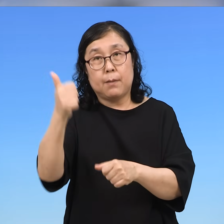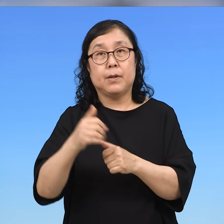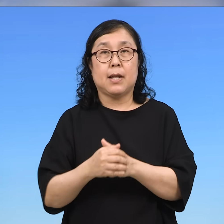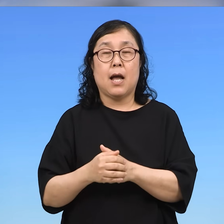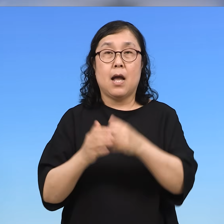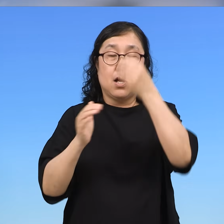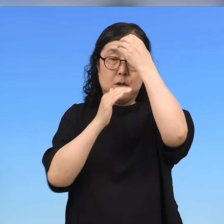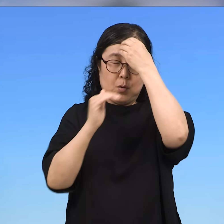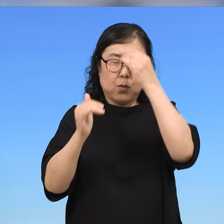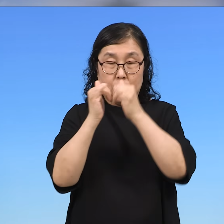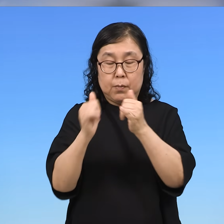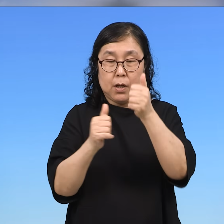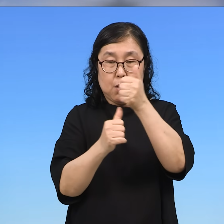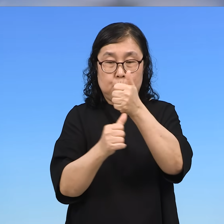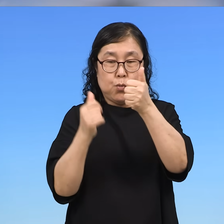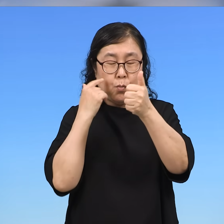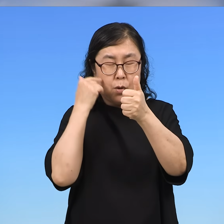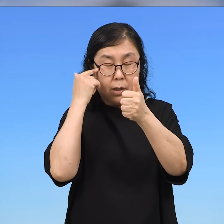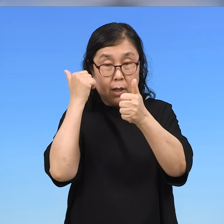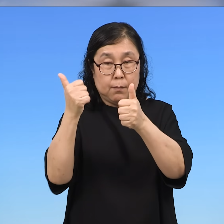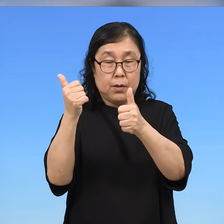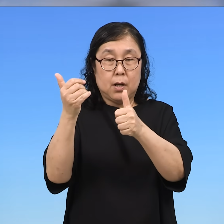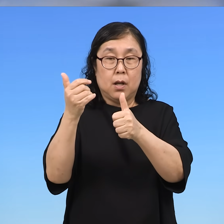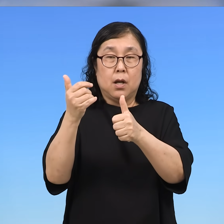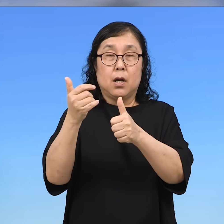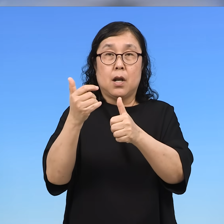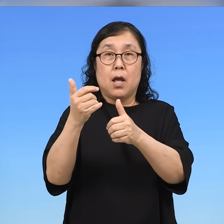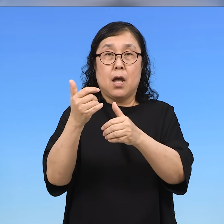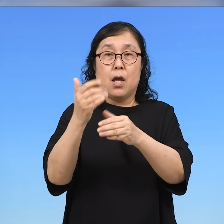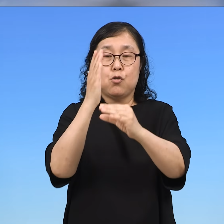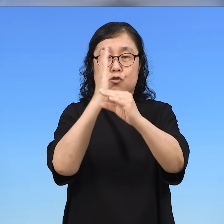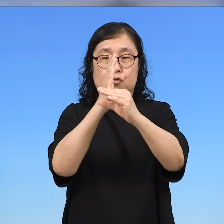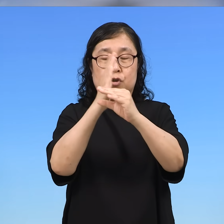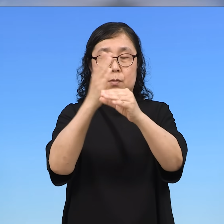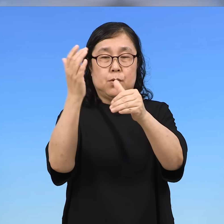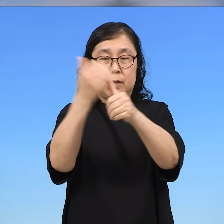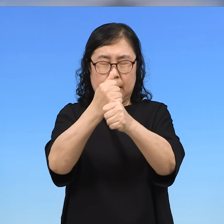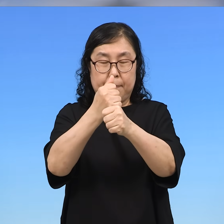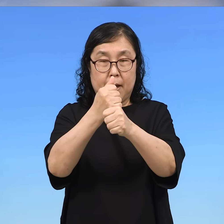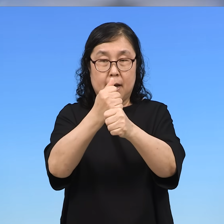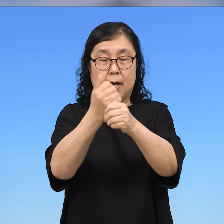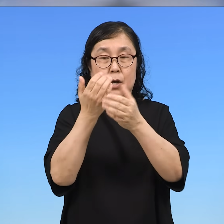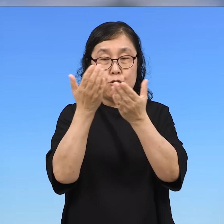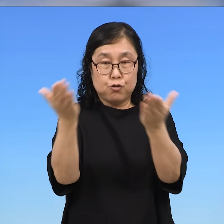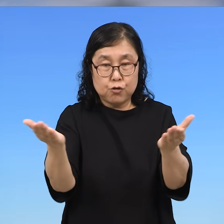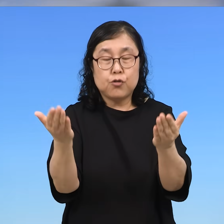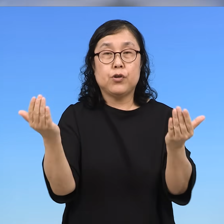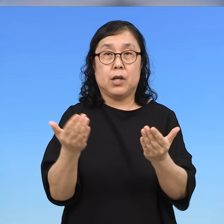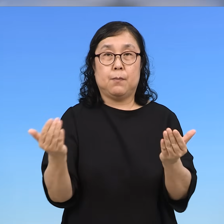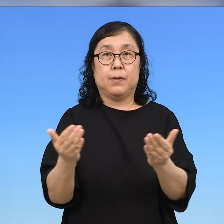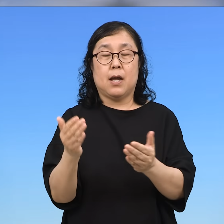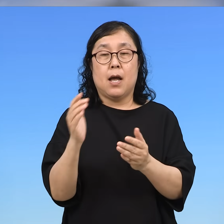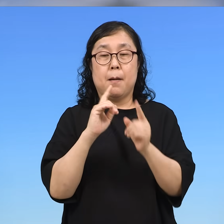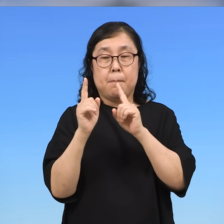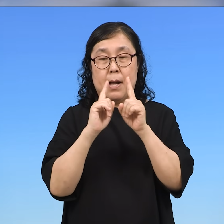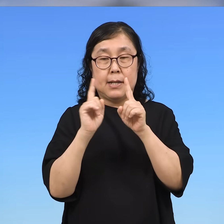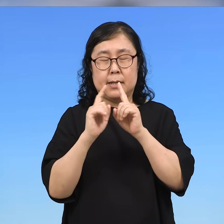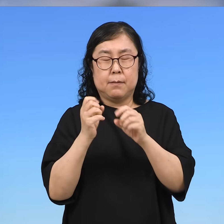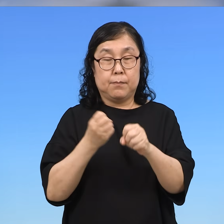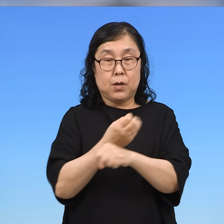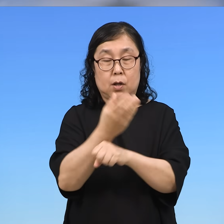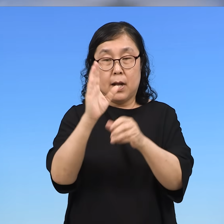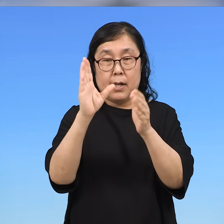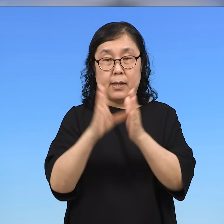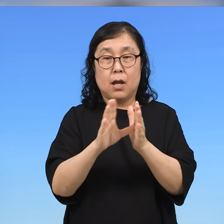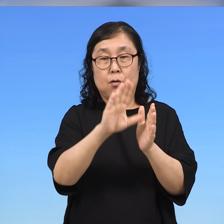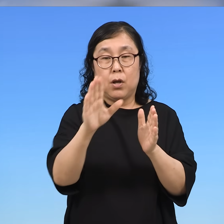역할은요, 성도님들과 부교육자들 중심을 잡아주는 역할이라 생각합니다. 그래서 말씀 전할 때